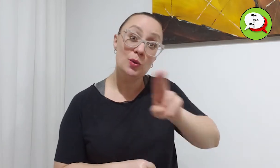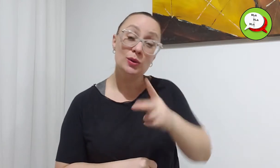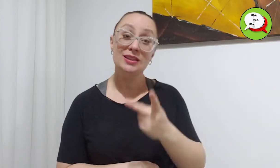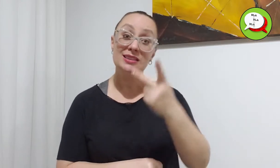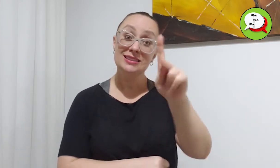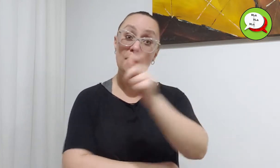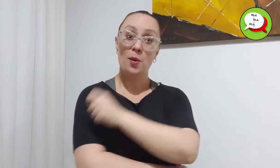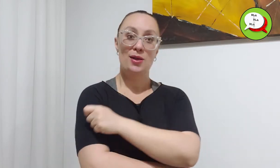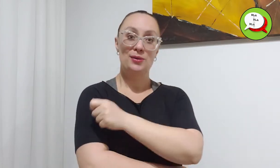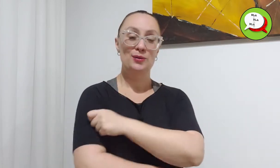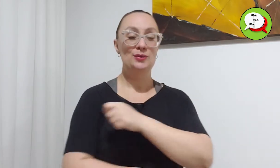seus alunos.